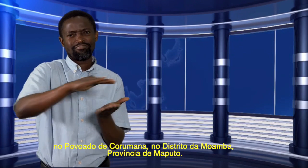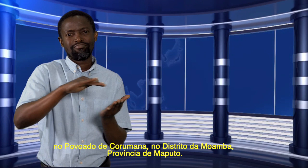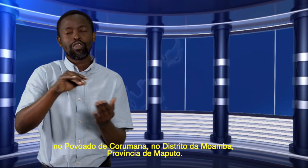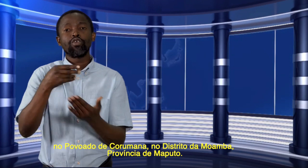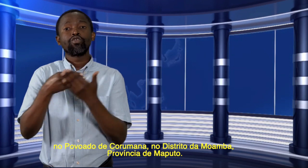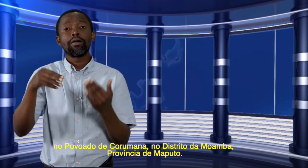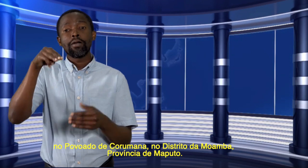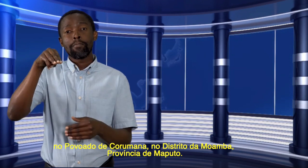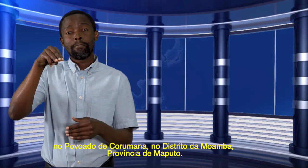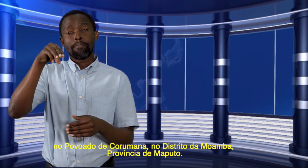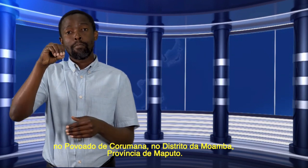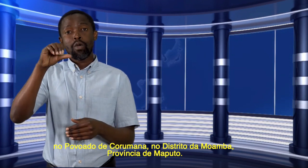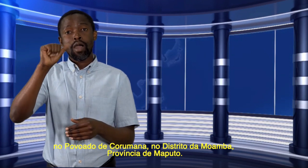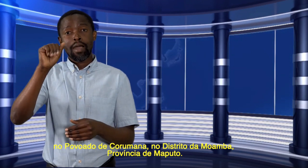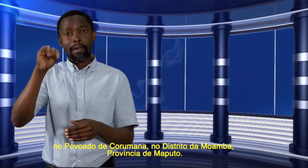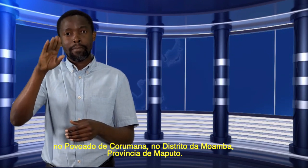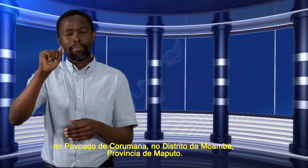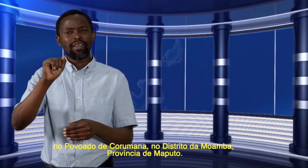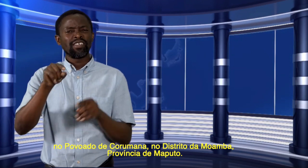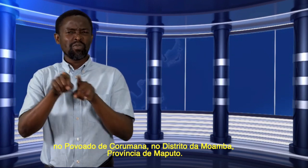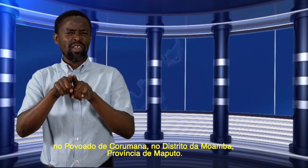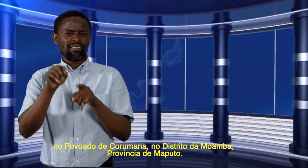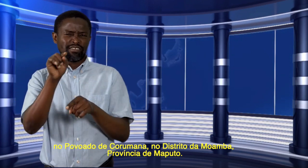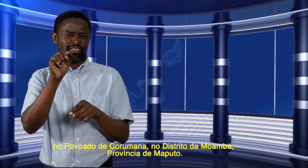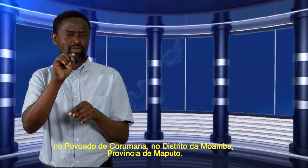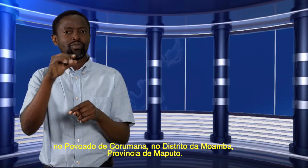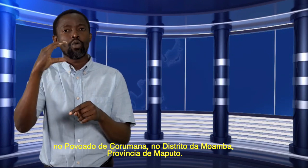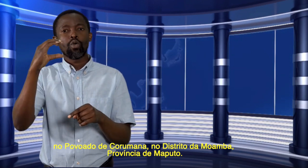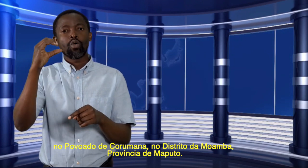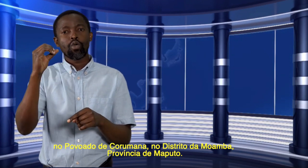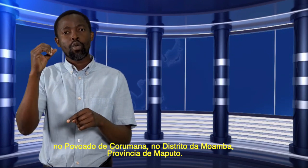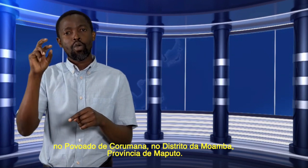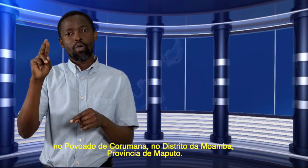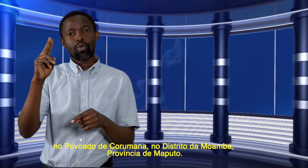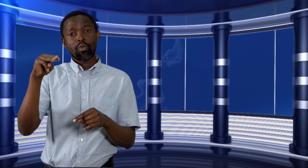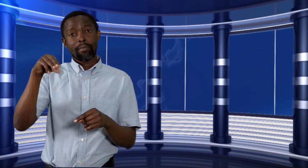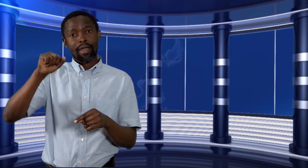no povoado de Corumana, no distrito da Moamba, província de Maputo.